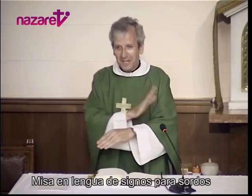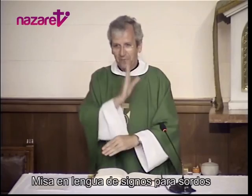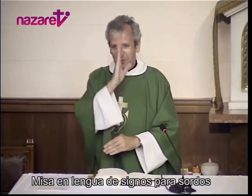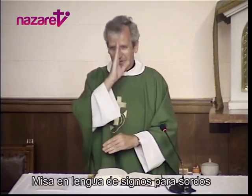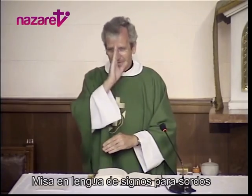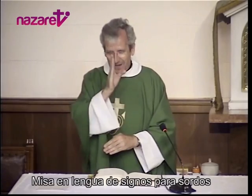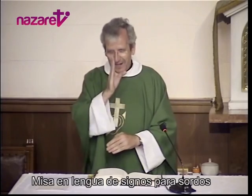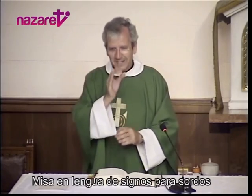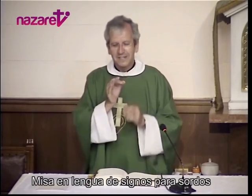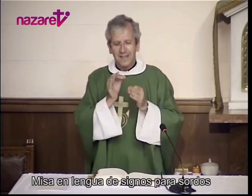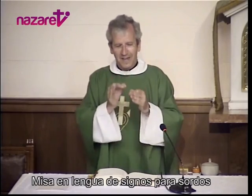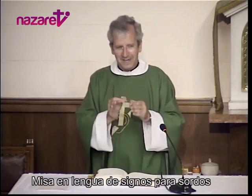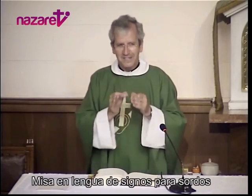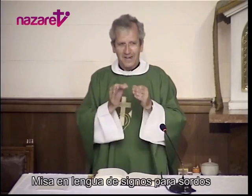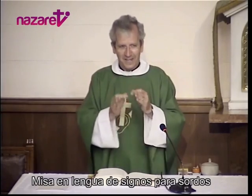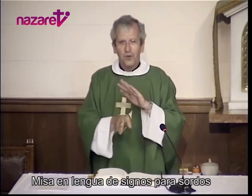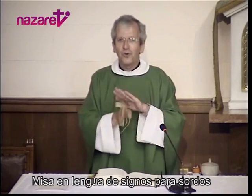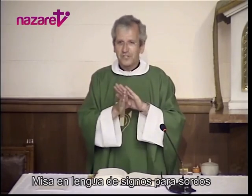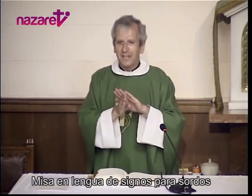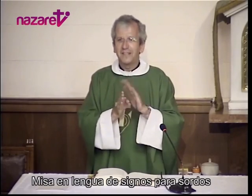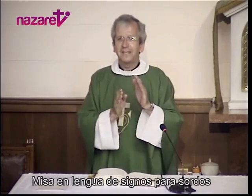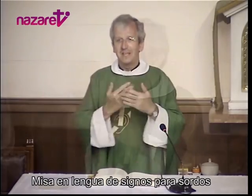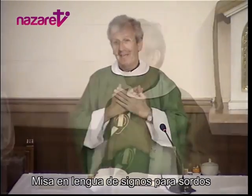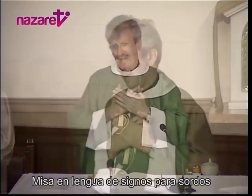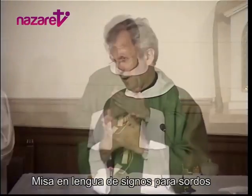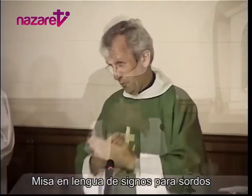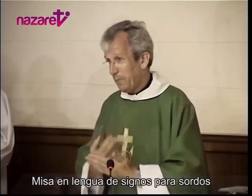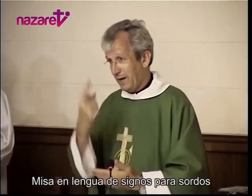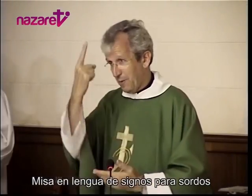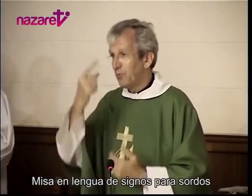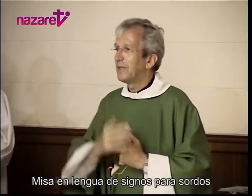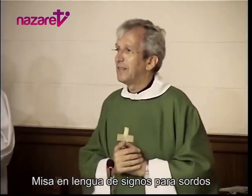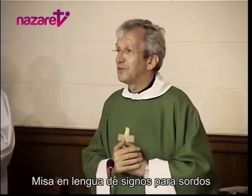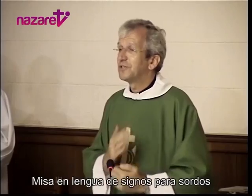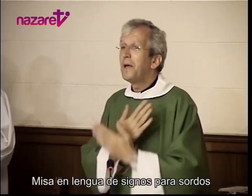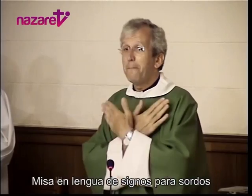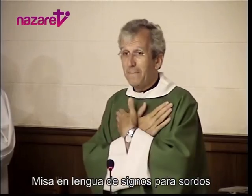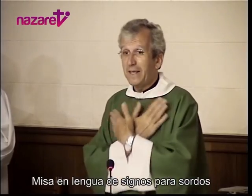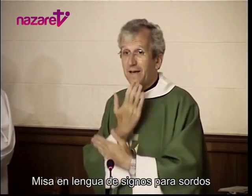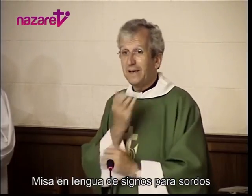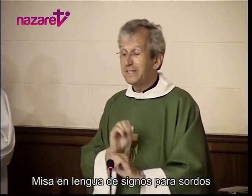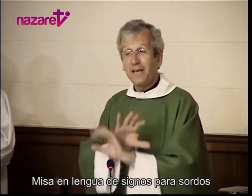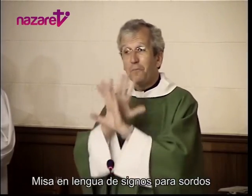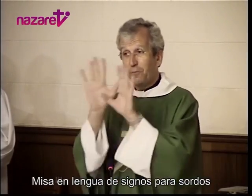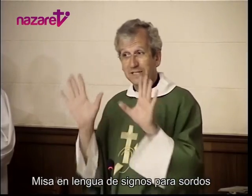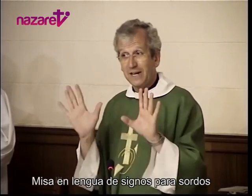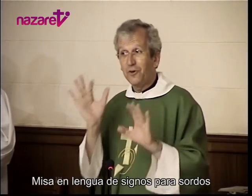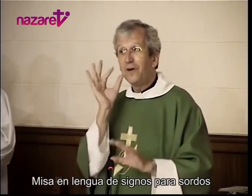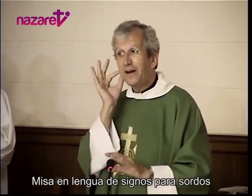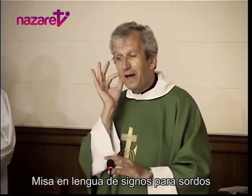siervos, fieles, a ser constantes en cumplir la voluntad de Dios. María es el ejemplo más claro, la